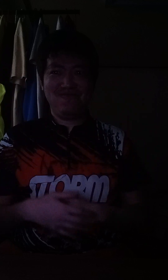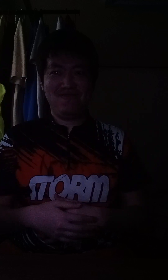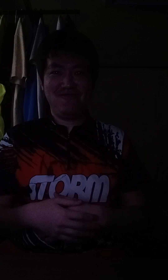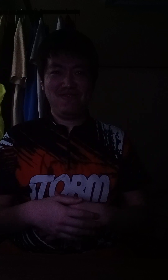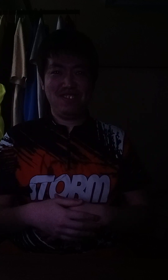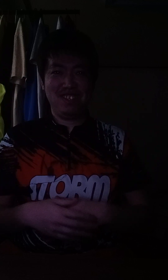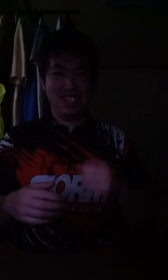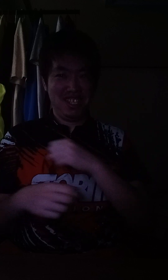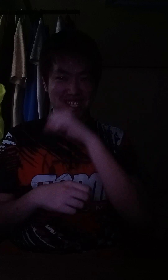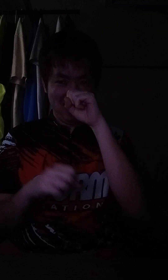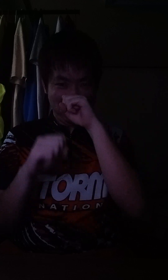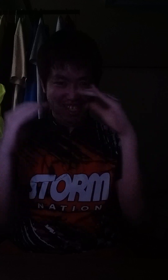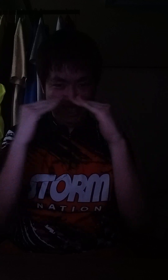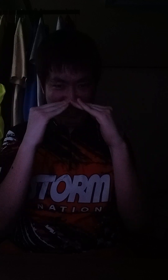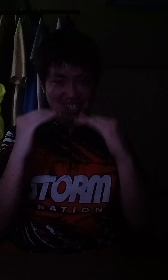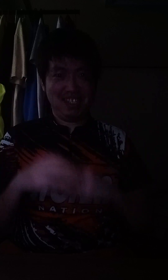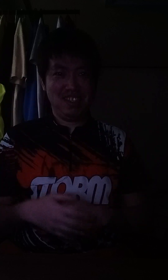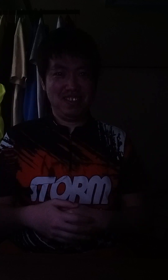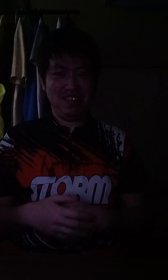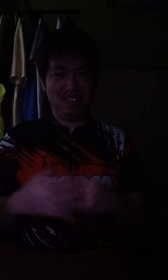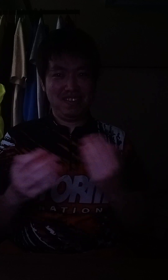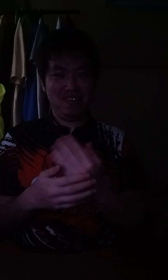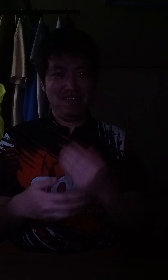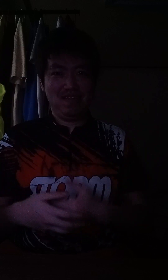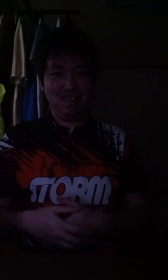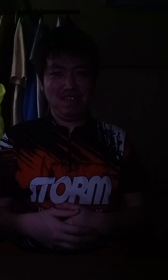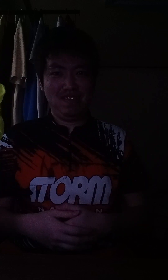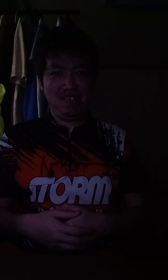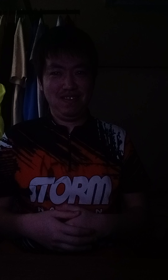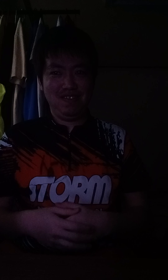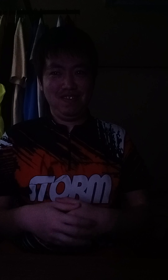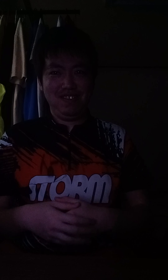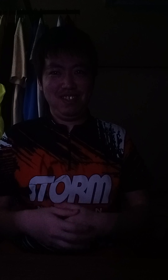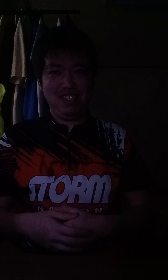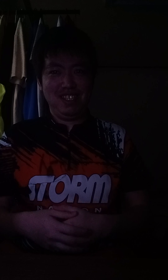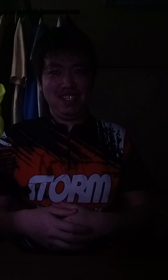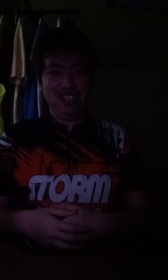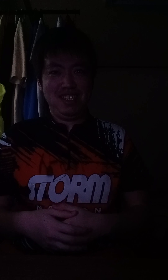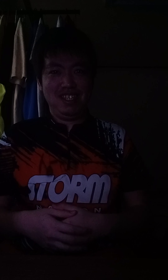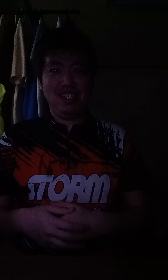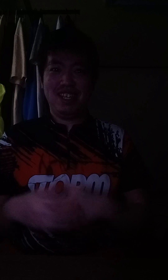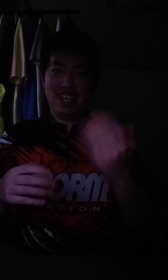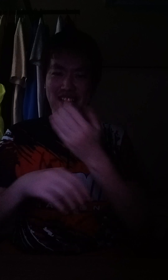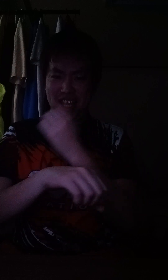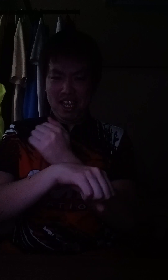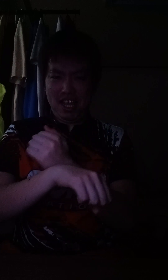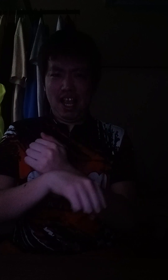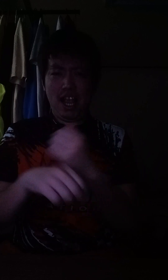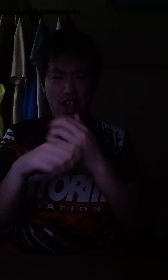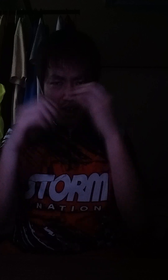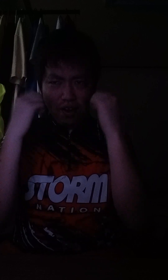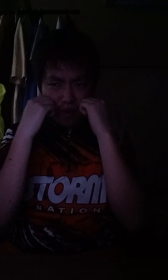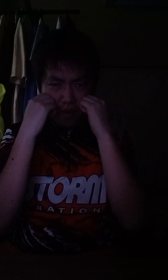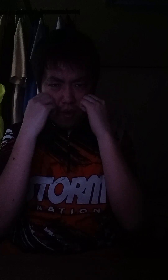좋다 집에 가게 돼서. 그러게요. 아유, 애쓰셨습니다, 여보. 가길래